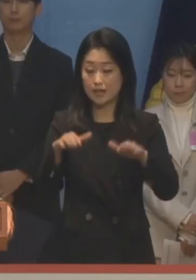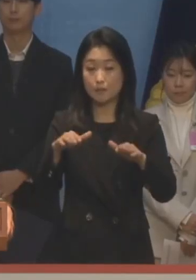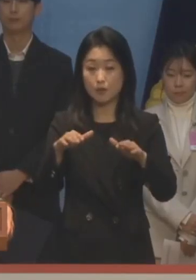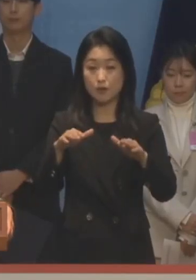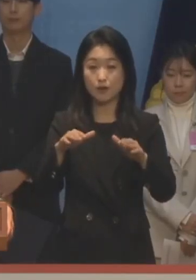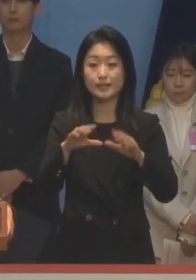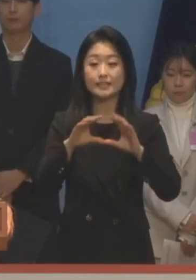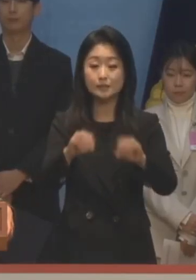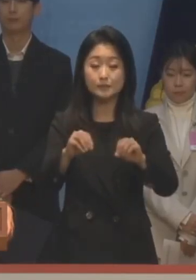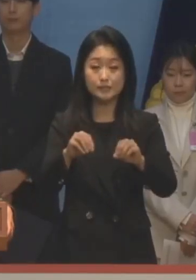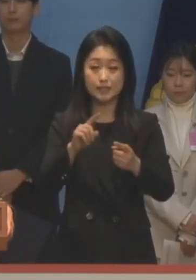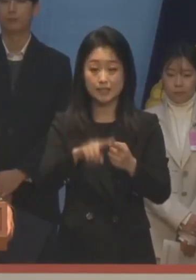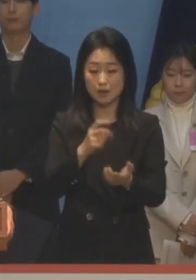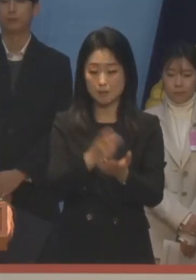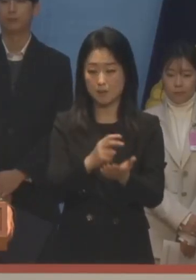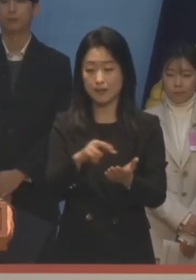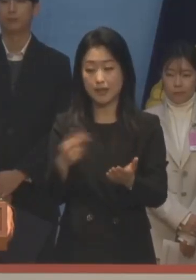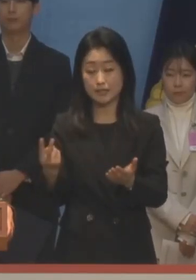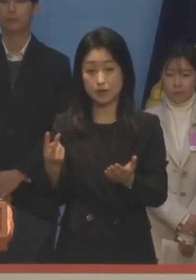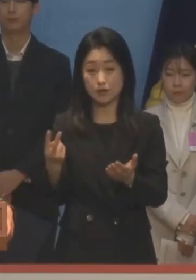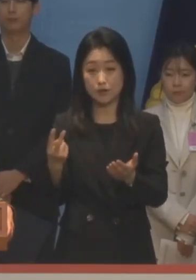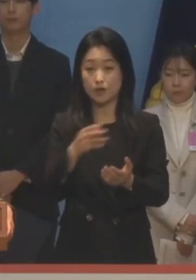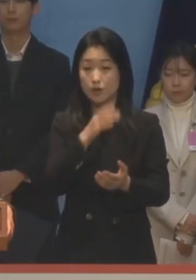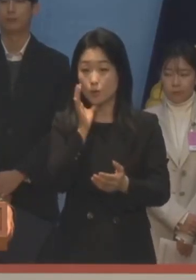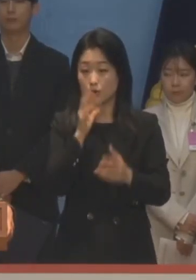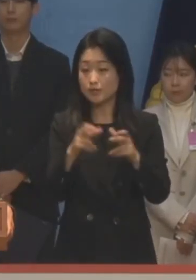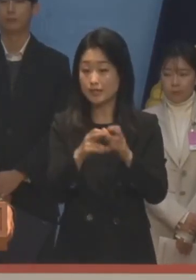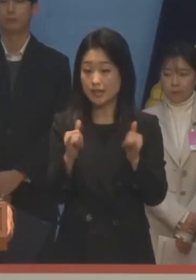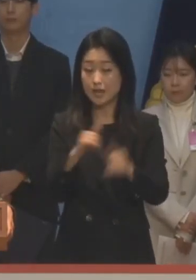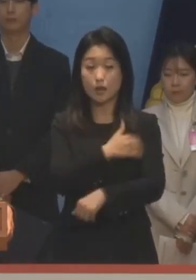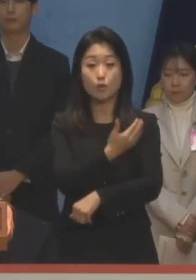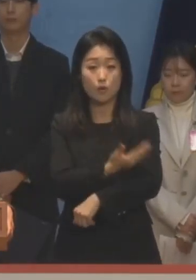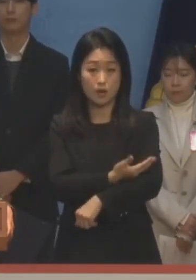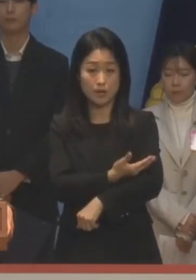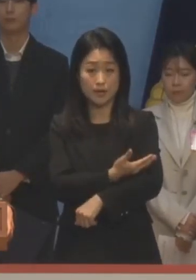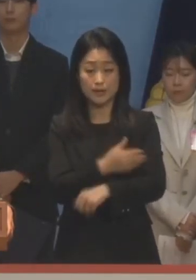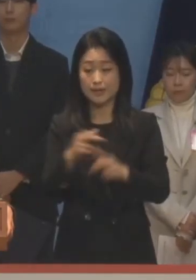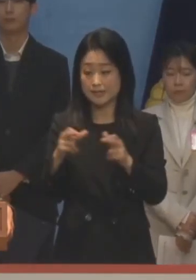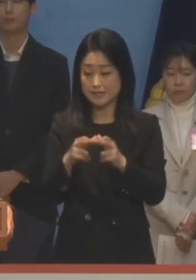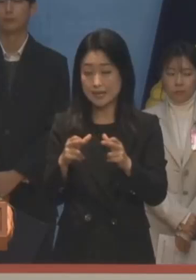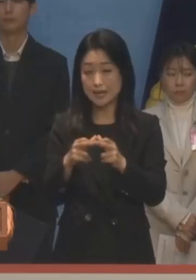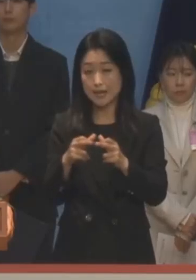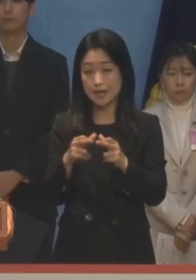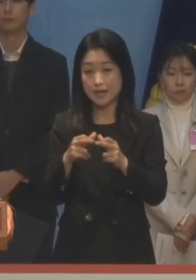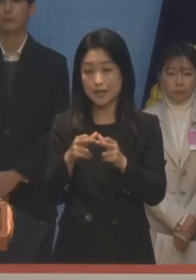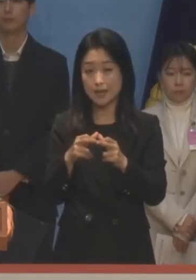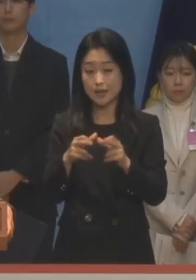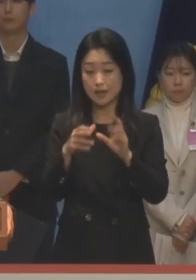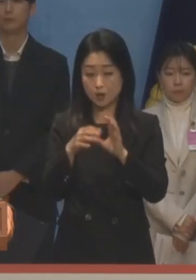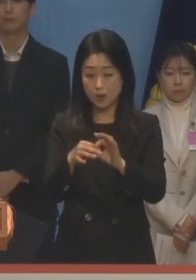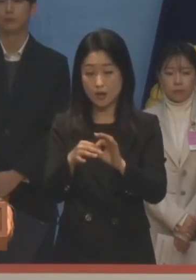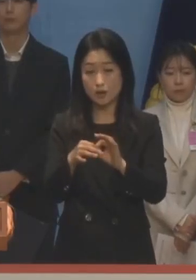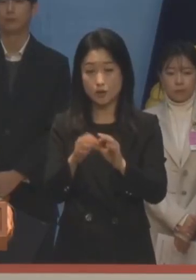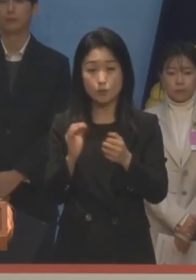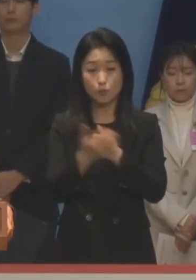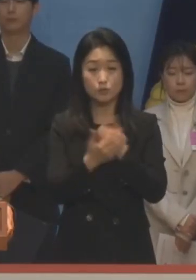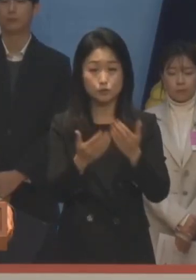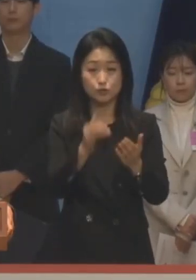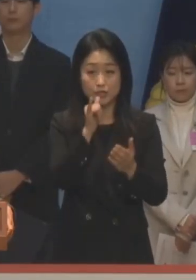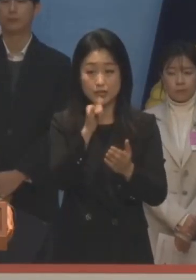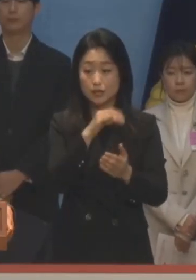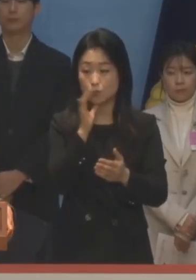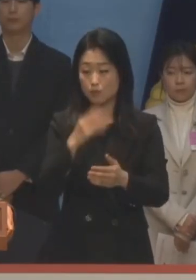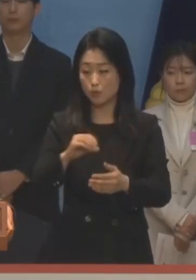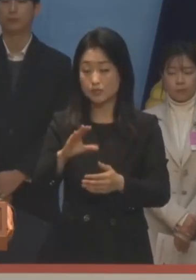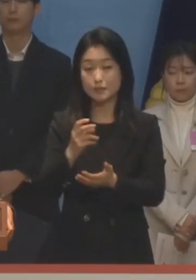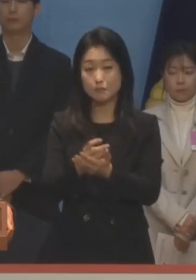대우의 금지 개정, 고령 장애인 등의 권리를 장애 주류화 측면에서 보장하기 위한